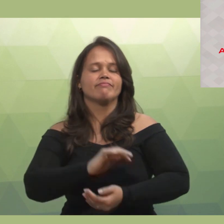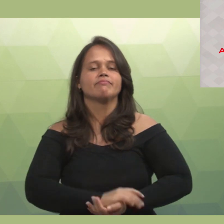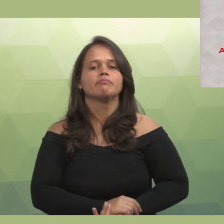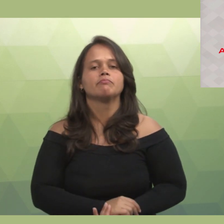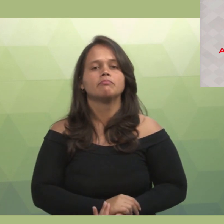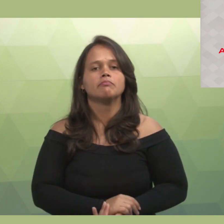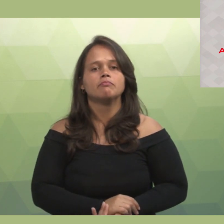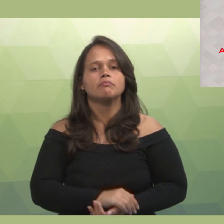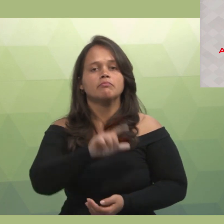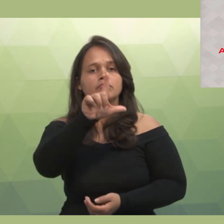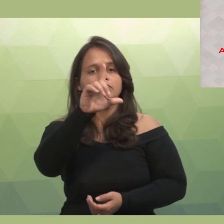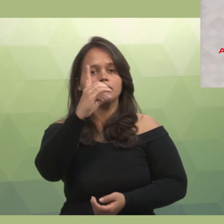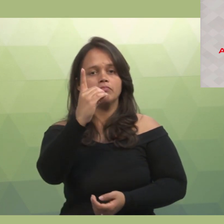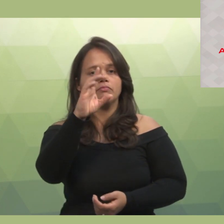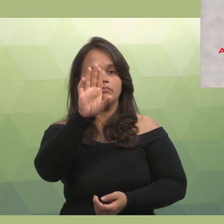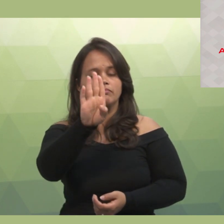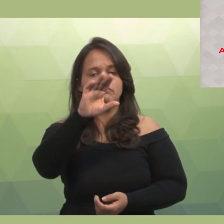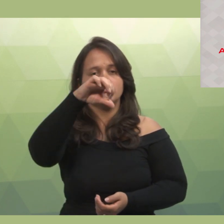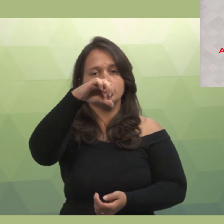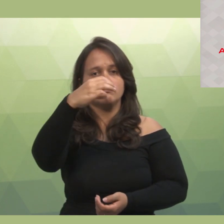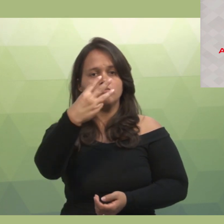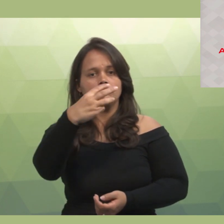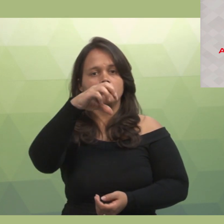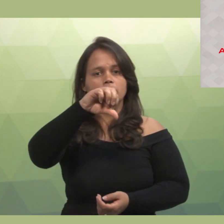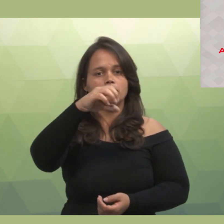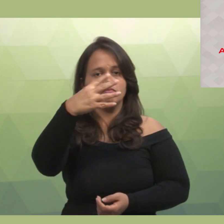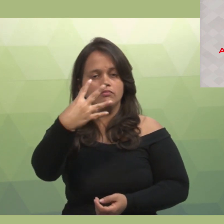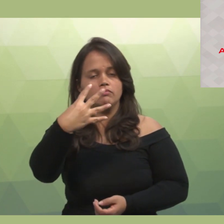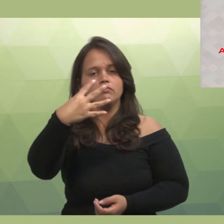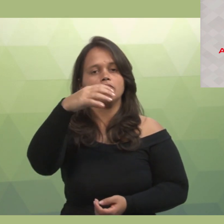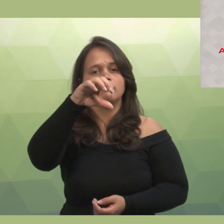da educação superior. A LDB